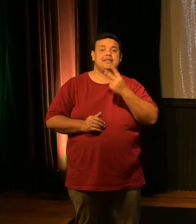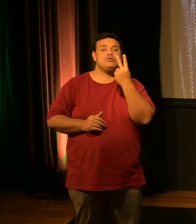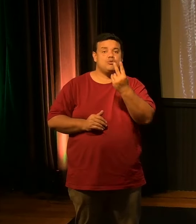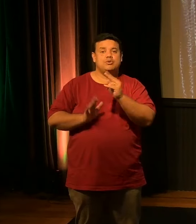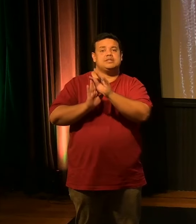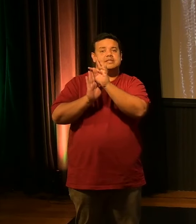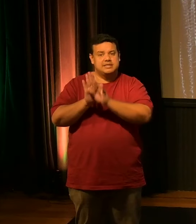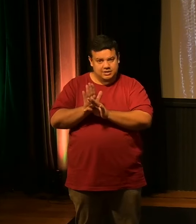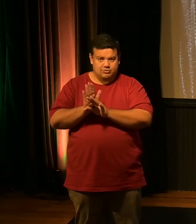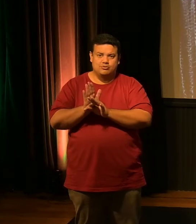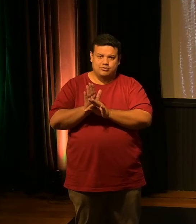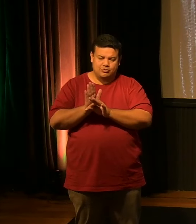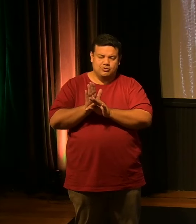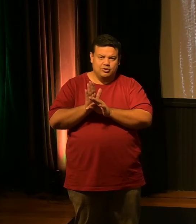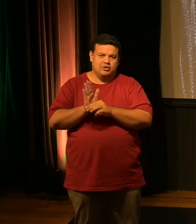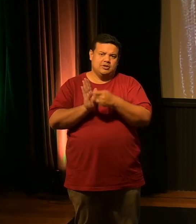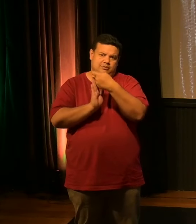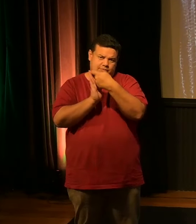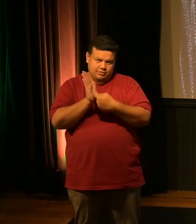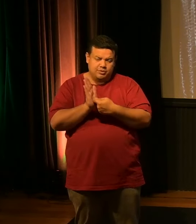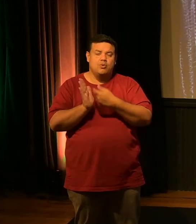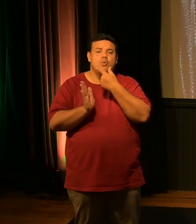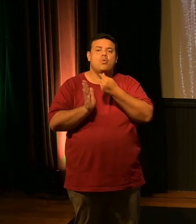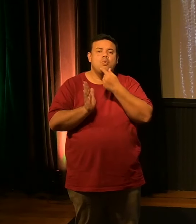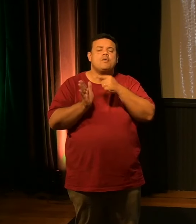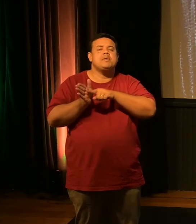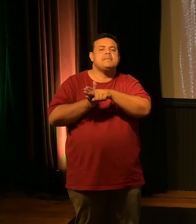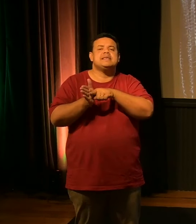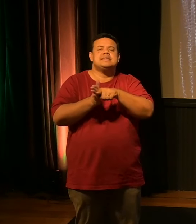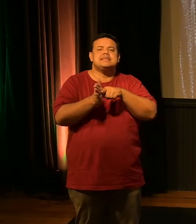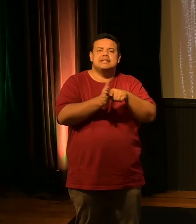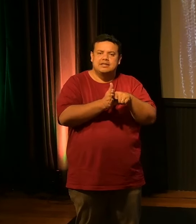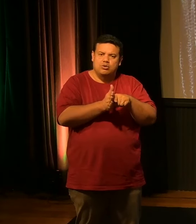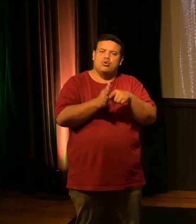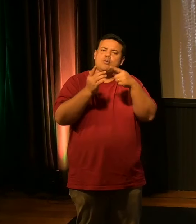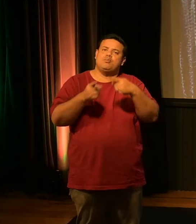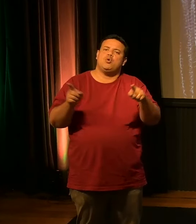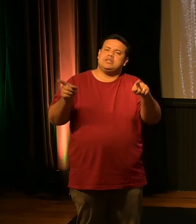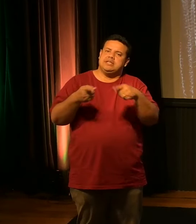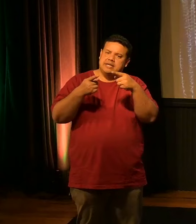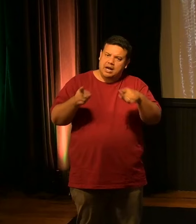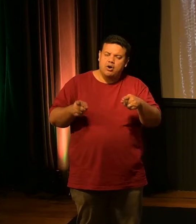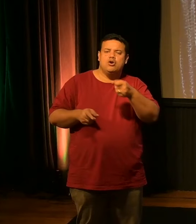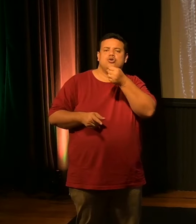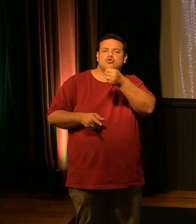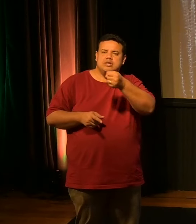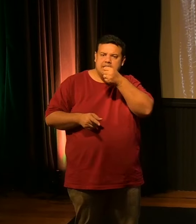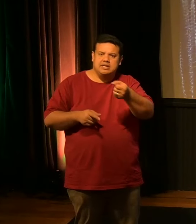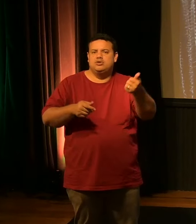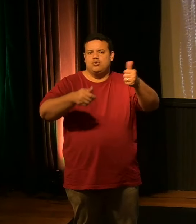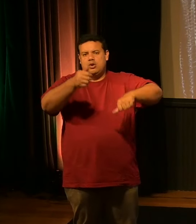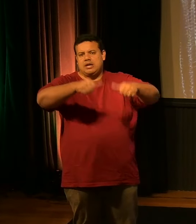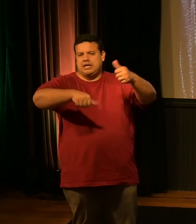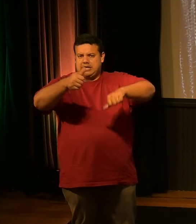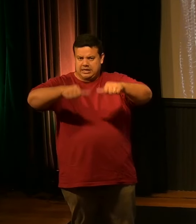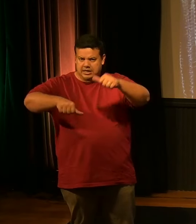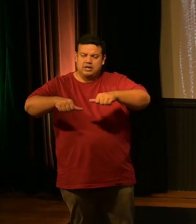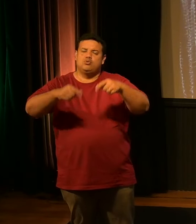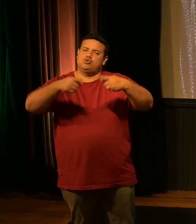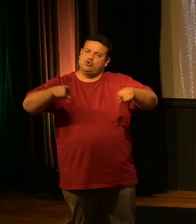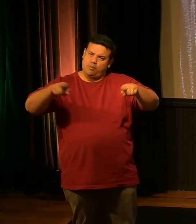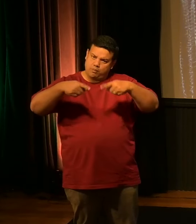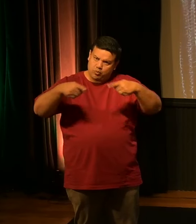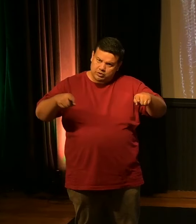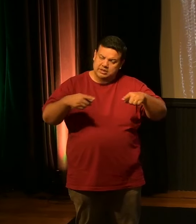Um escrito pelo GG Albuquerque, que é um pesquisador musical, jornalista, crítico de música também. E outro escrito